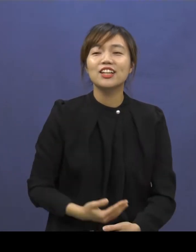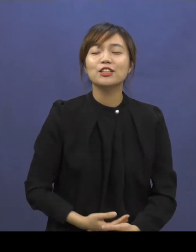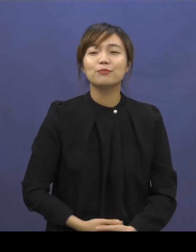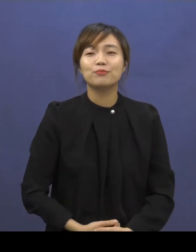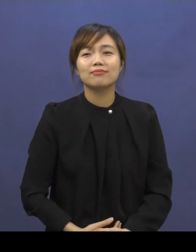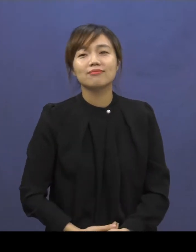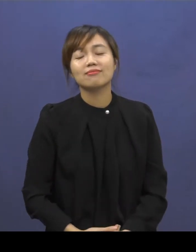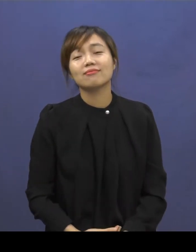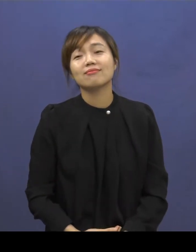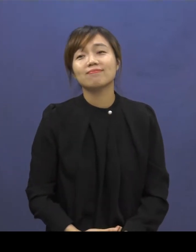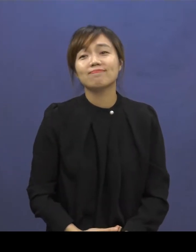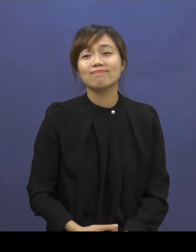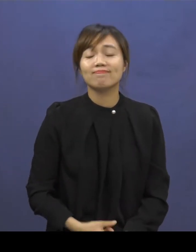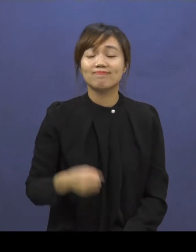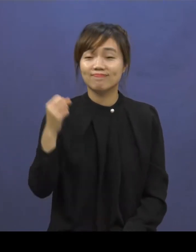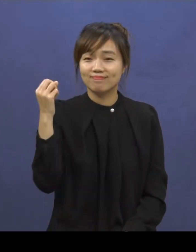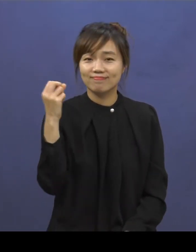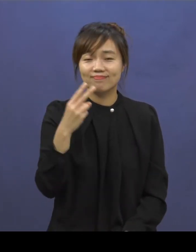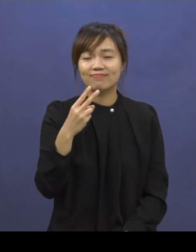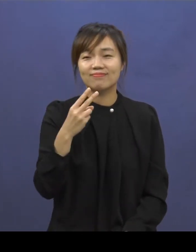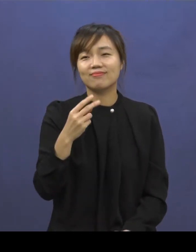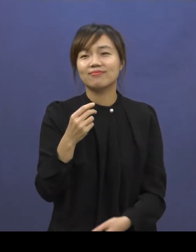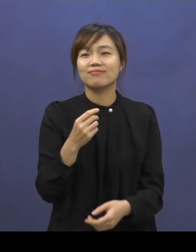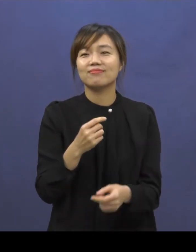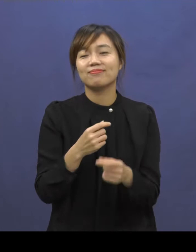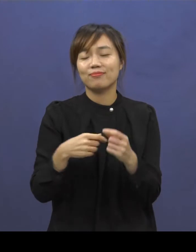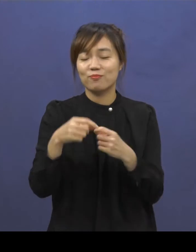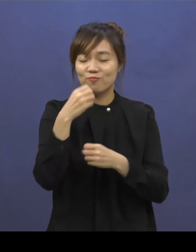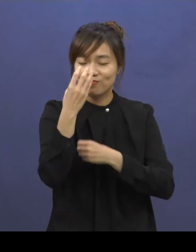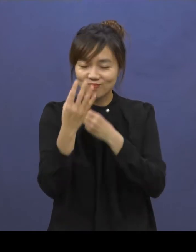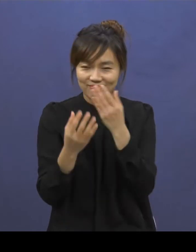우리 한 번 더 믿음으로 주님 앞에 고백하십시다.